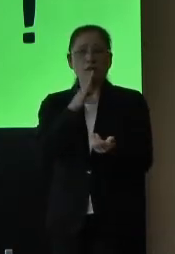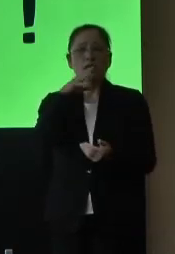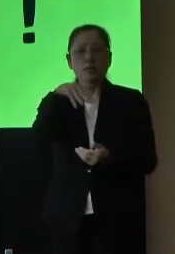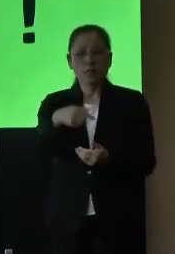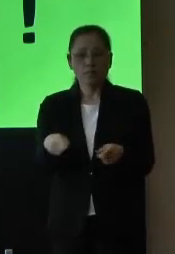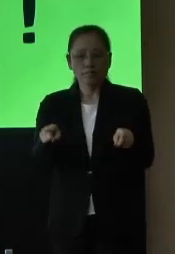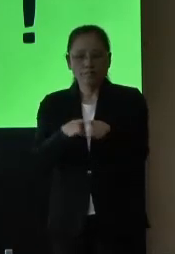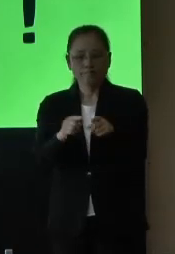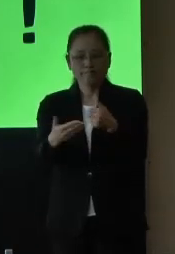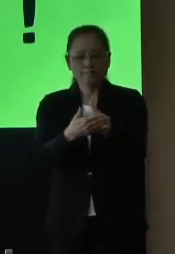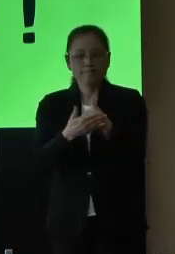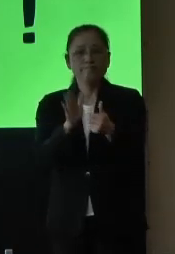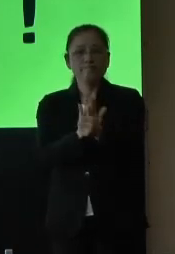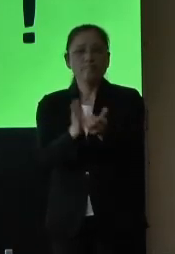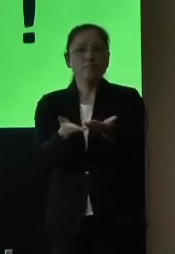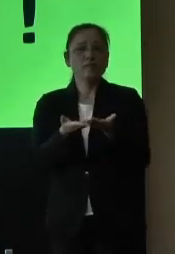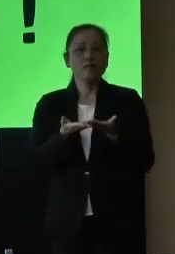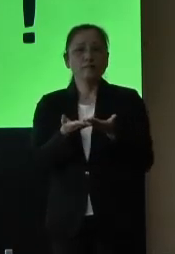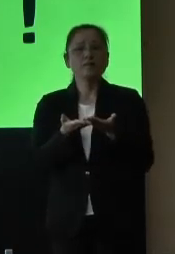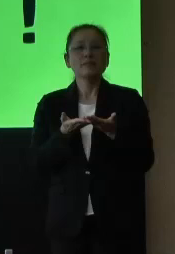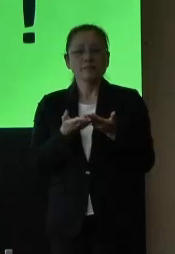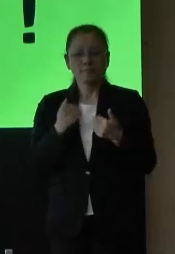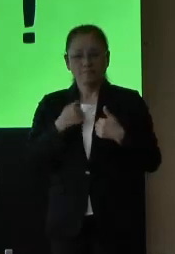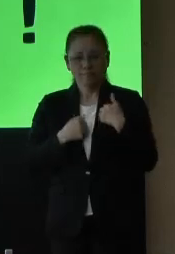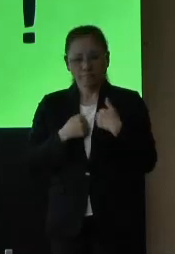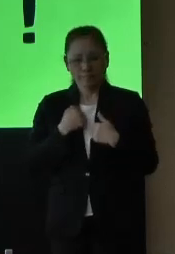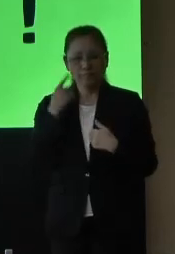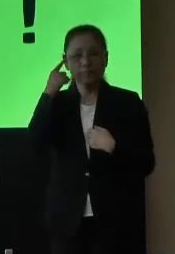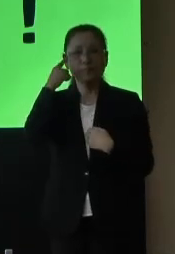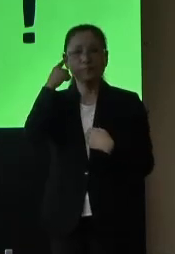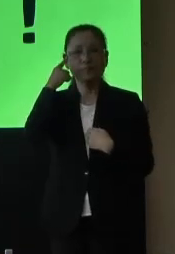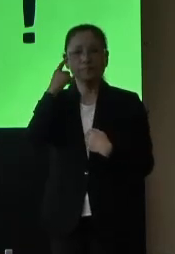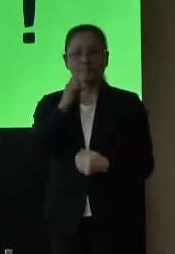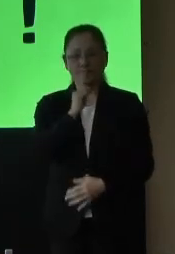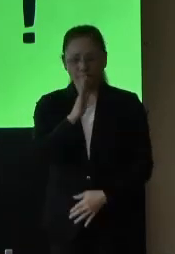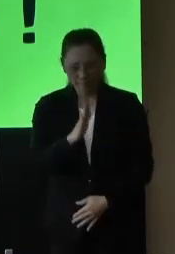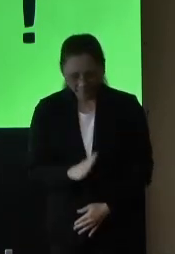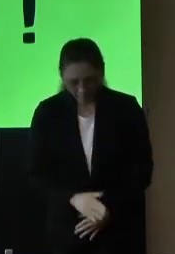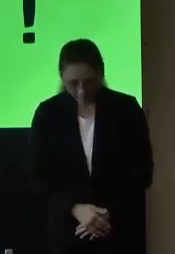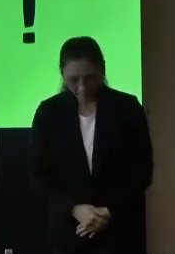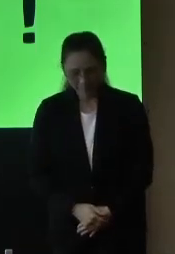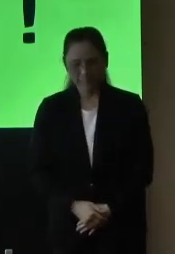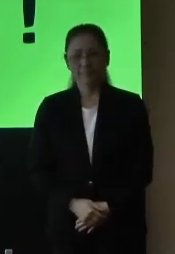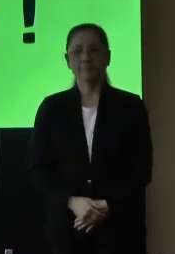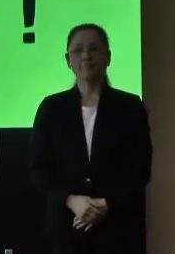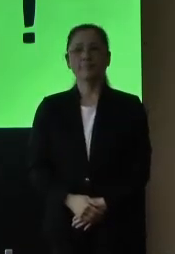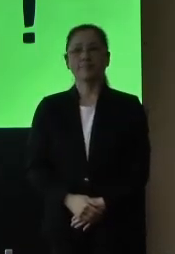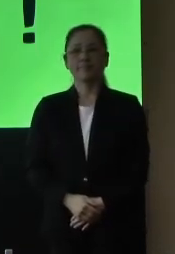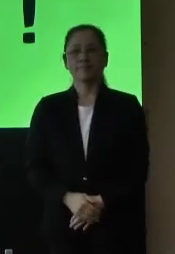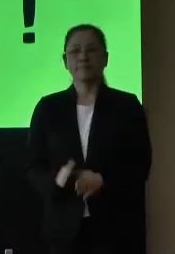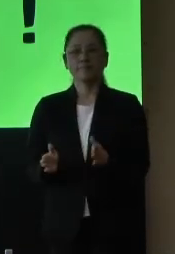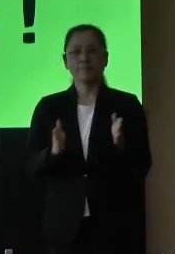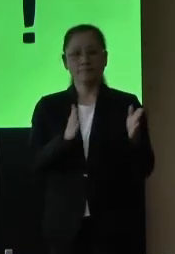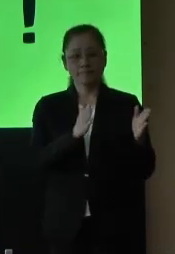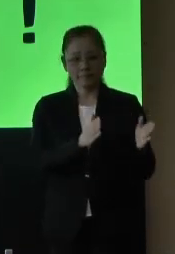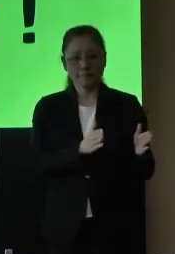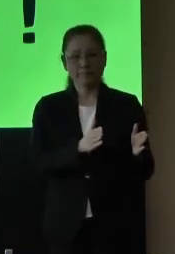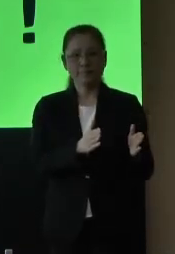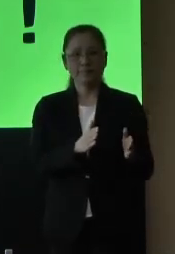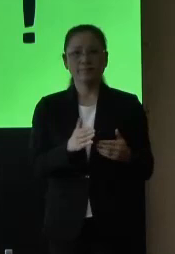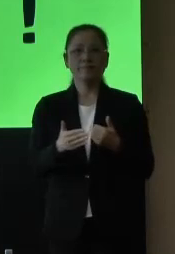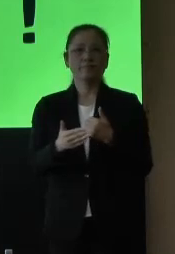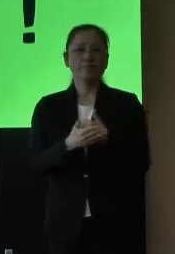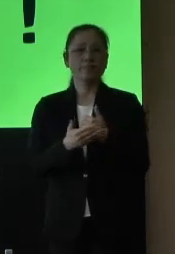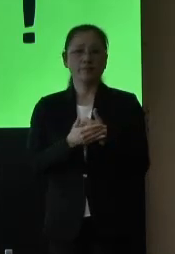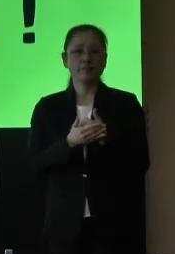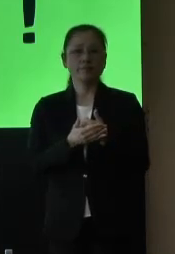ていただければありがたいと思っておりますので、よろしくお願いいたします。なおご協力いただ